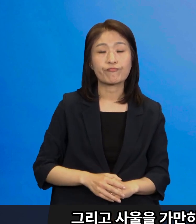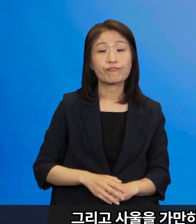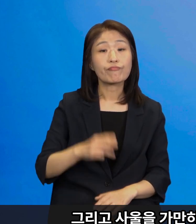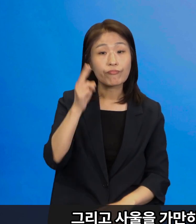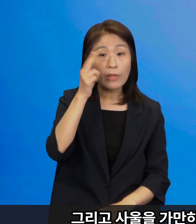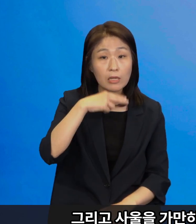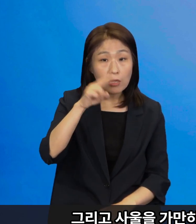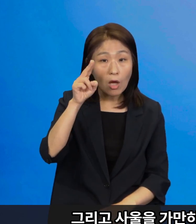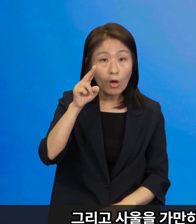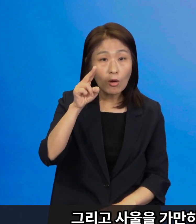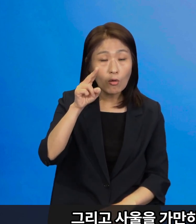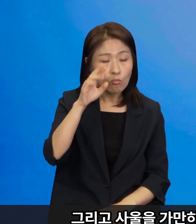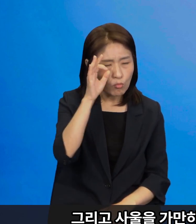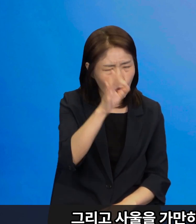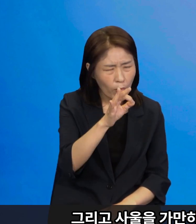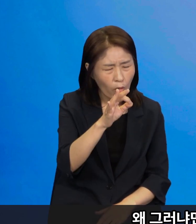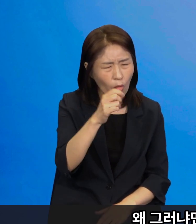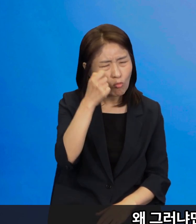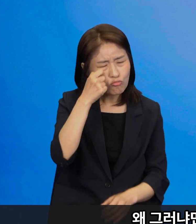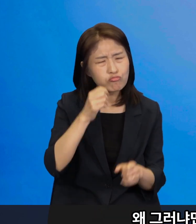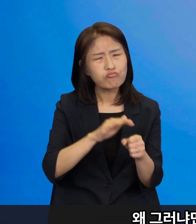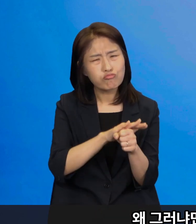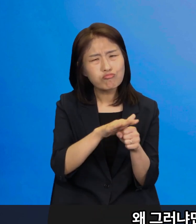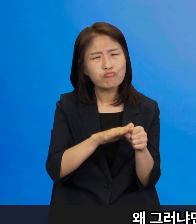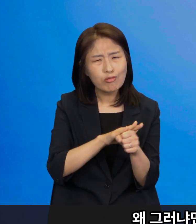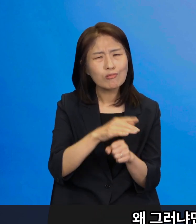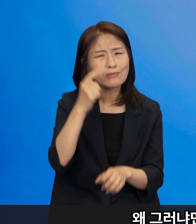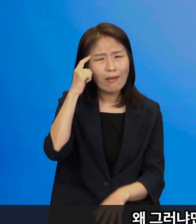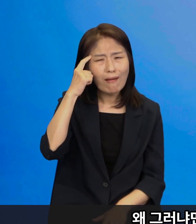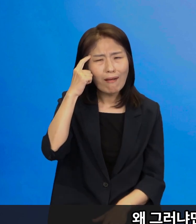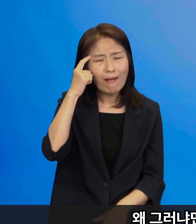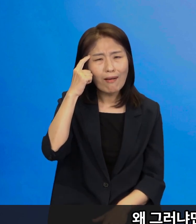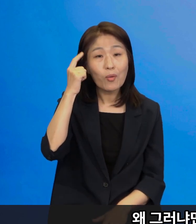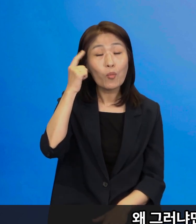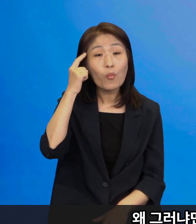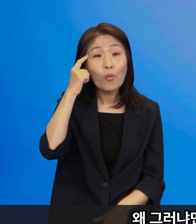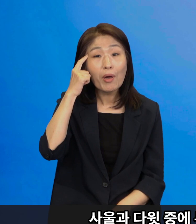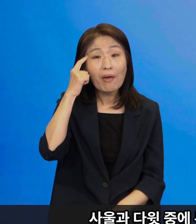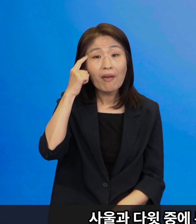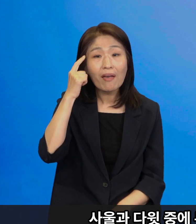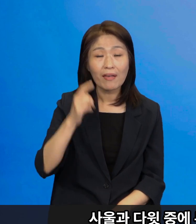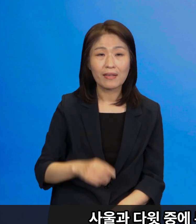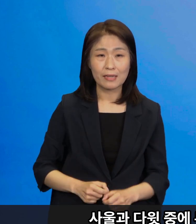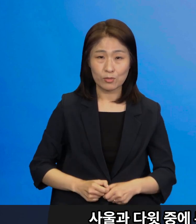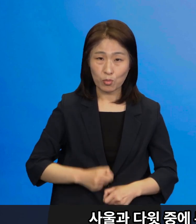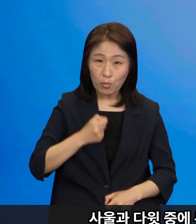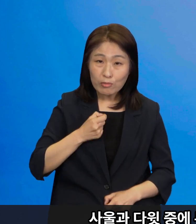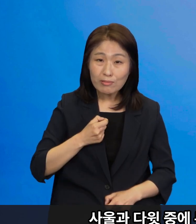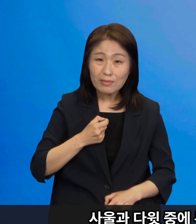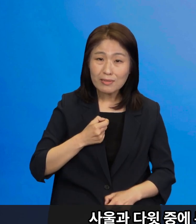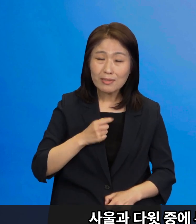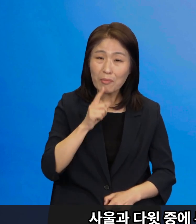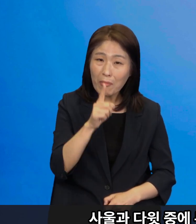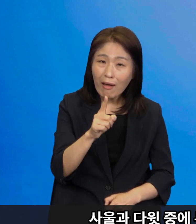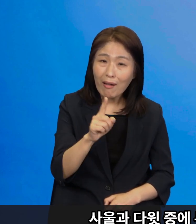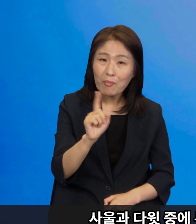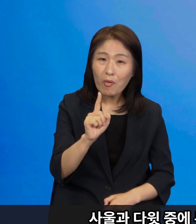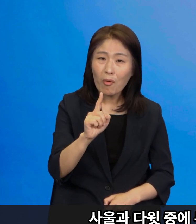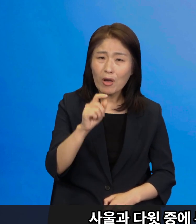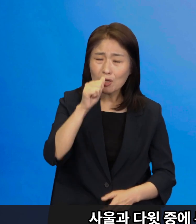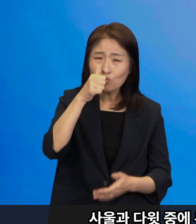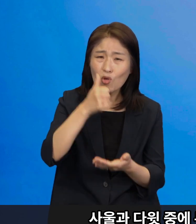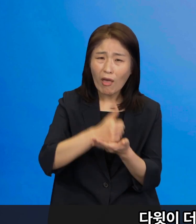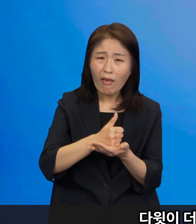보게 되면 좀 측은한 면이 있어요. 왜 그러냐면, 여러분 솔직히 보세요. 사울과 다윗 중에 누가 더 죄를 더 많이